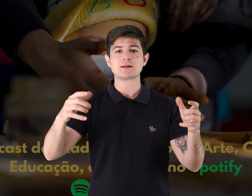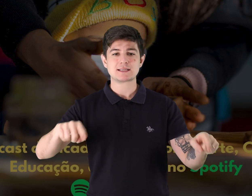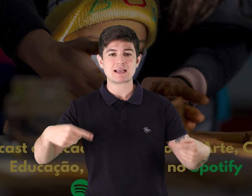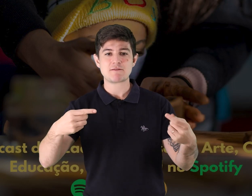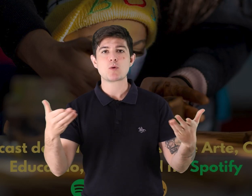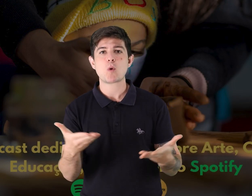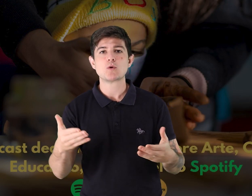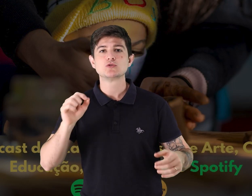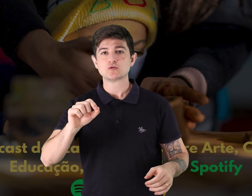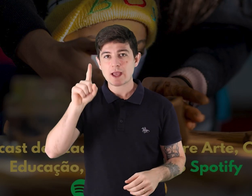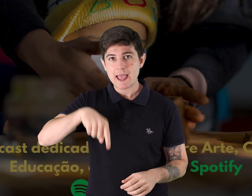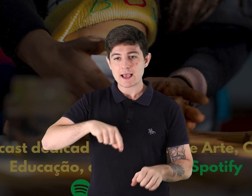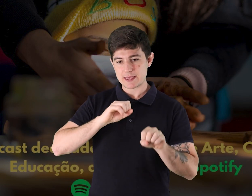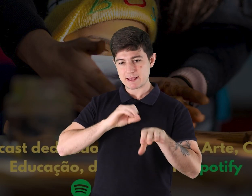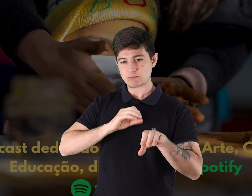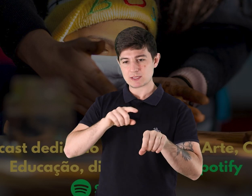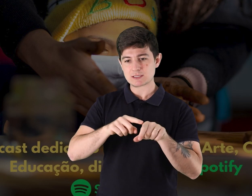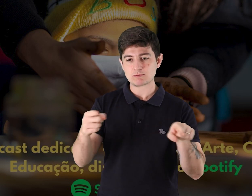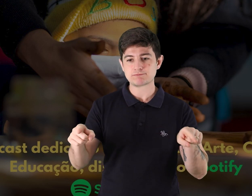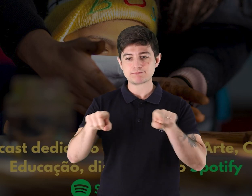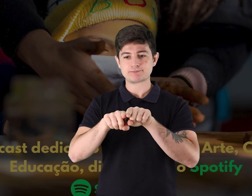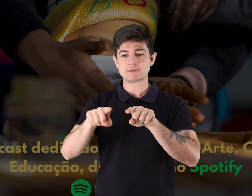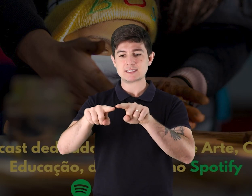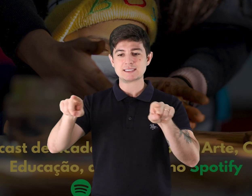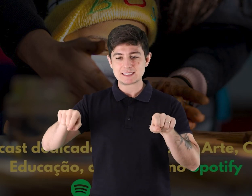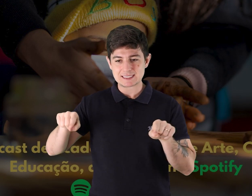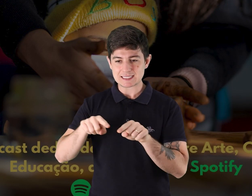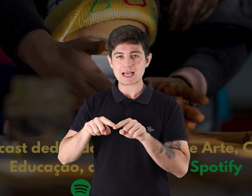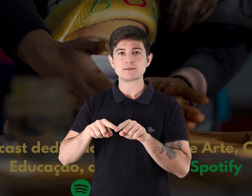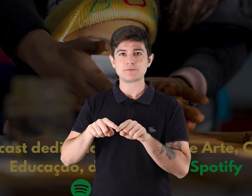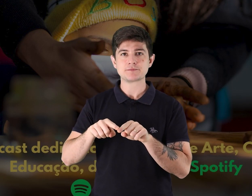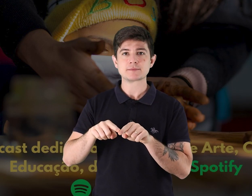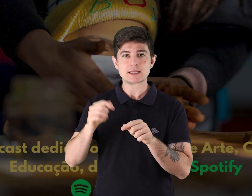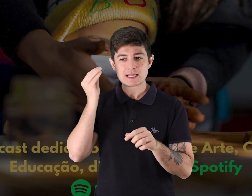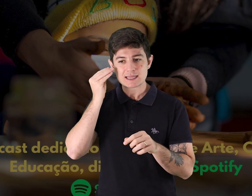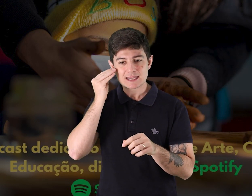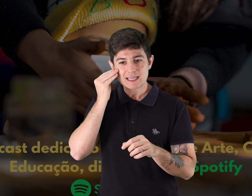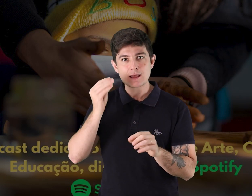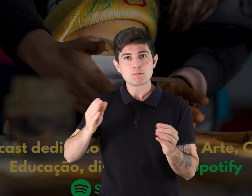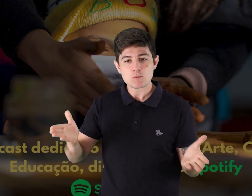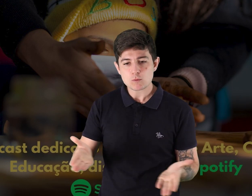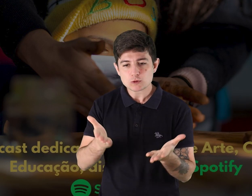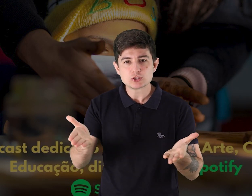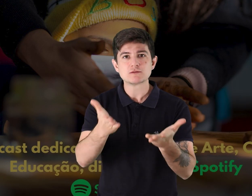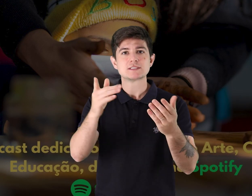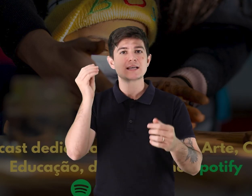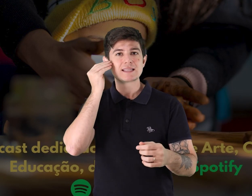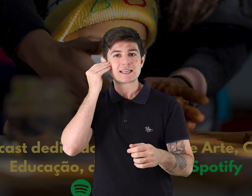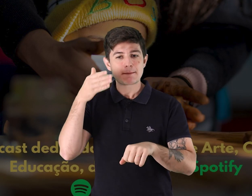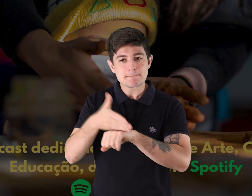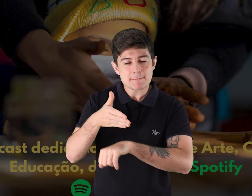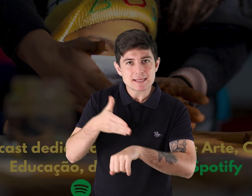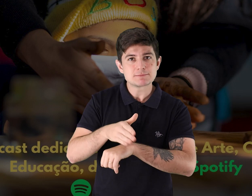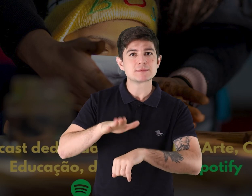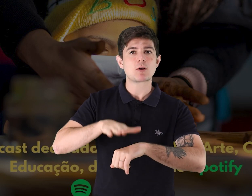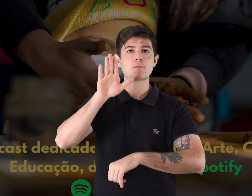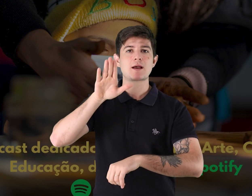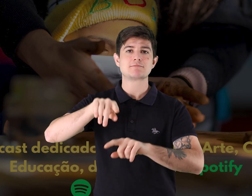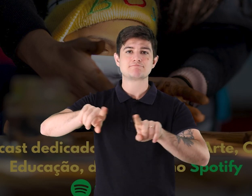desafio maior hoje é a educação aliar a sua prática em sala de aula,